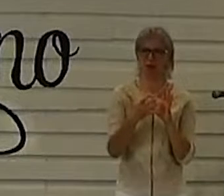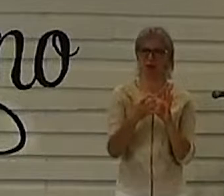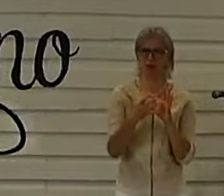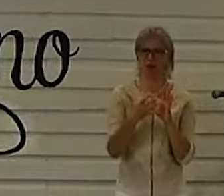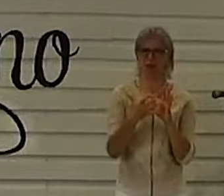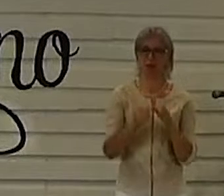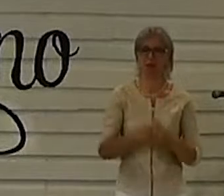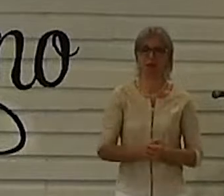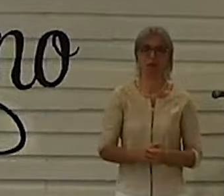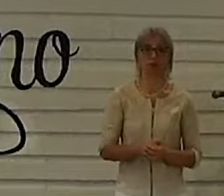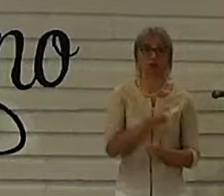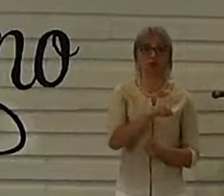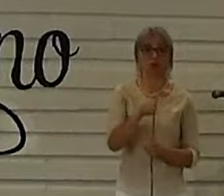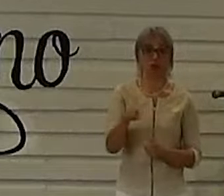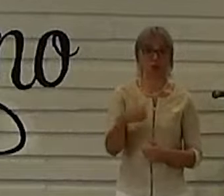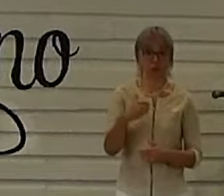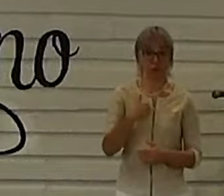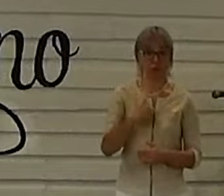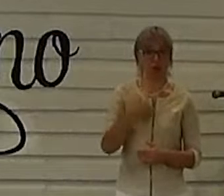Meno male che alcune predicazioni,